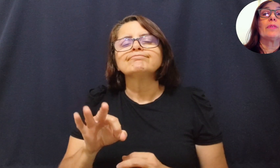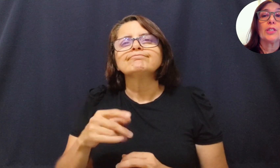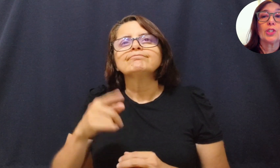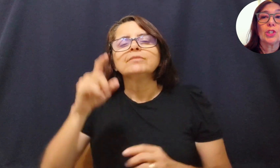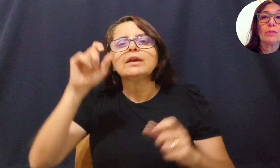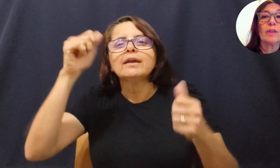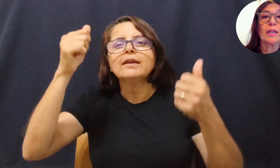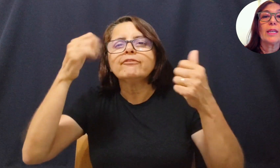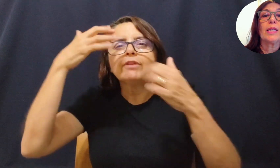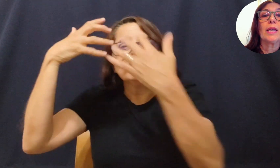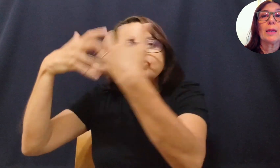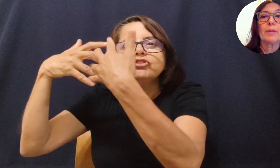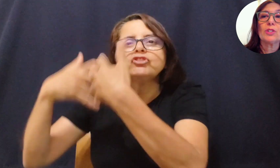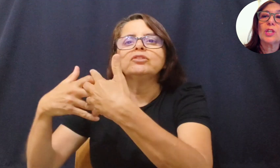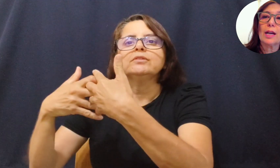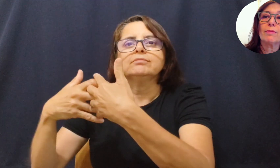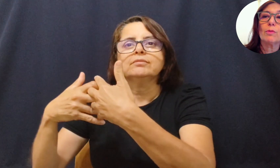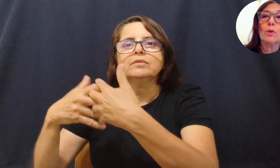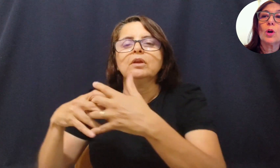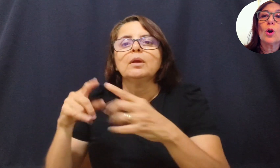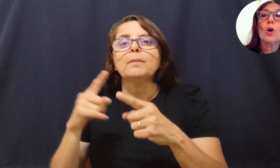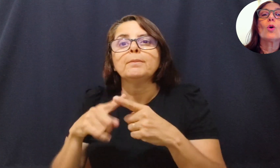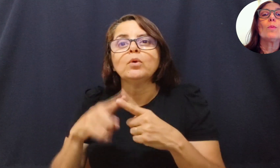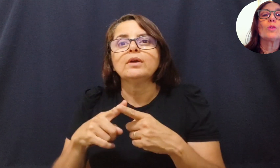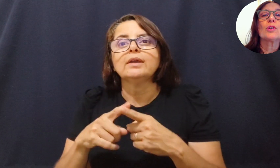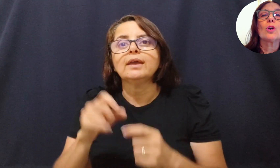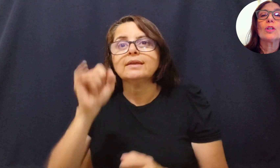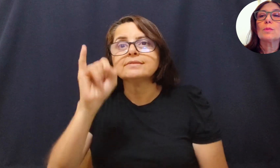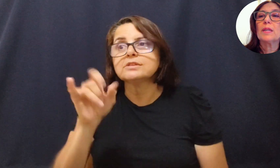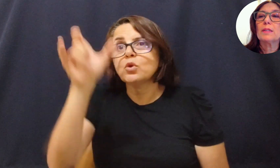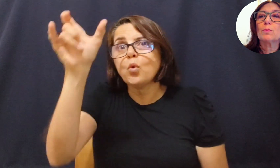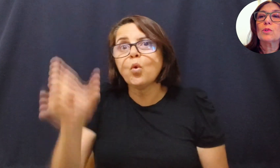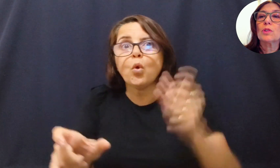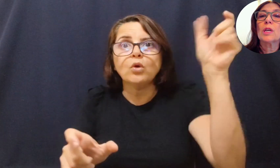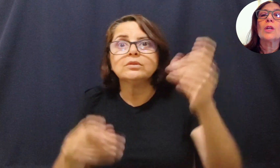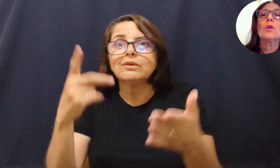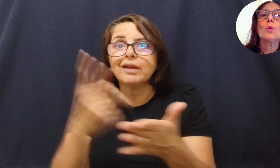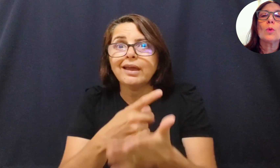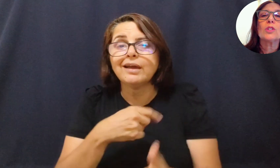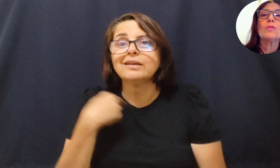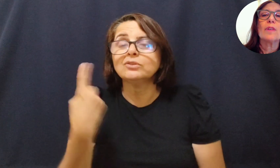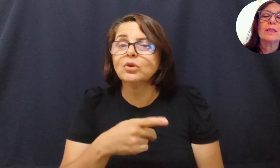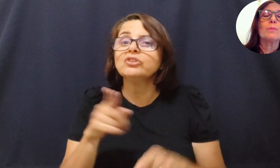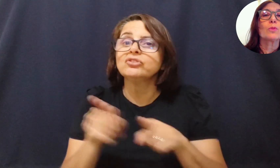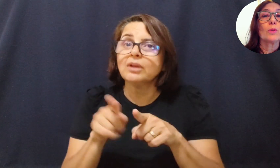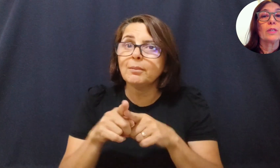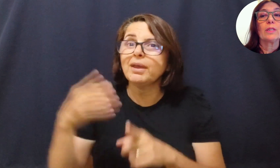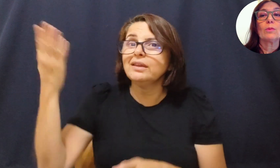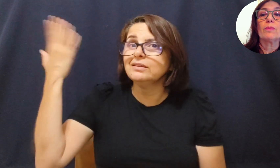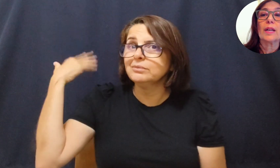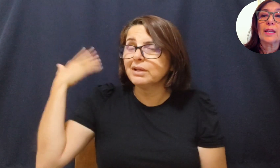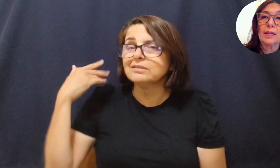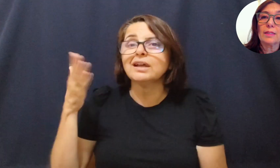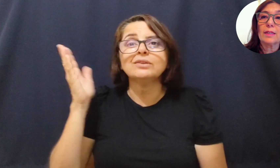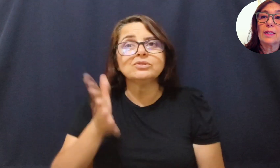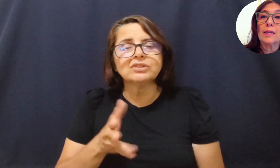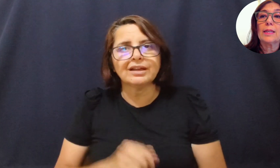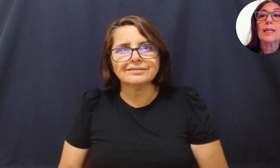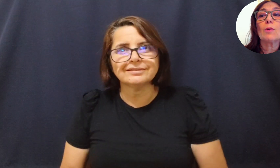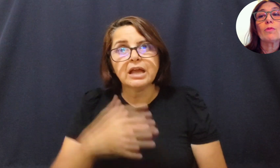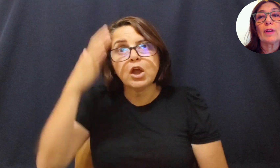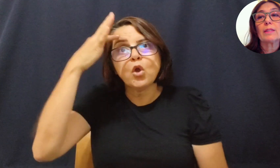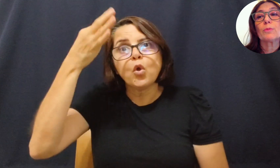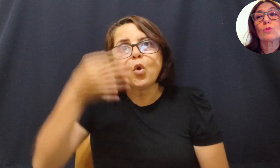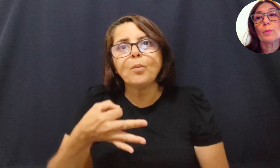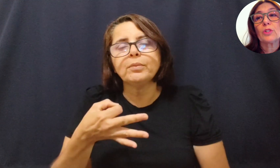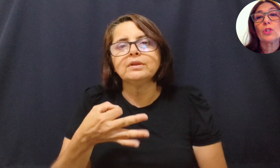condenação definitiva, irremediável, como se nós mesmos nunca tivéssemos conhecido a fraqueza,